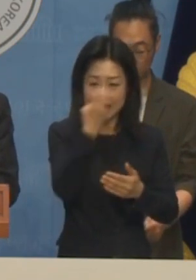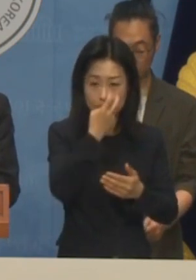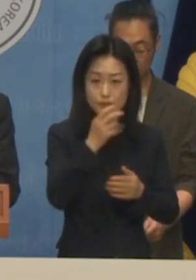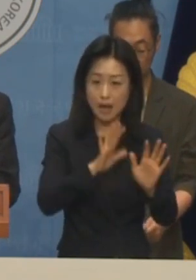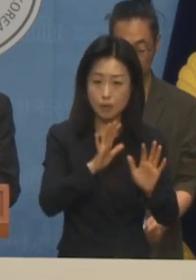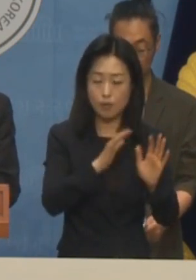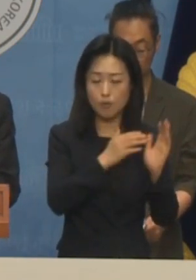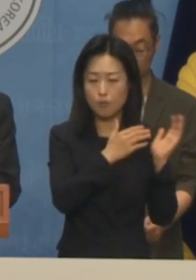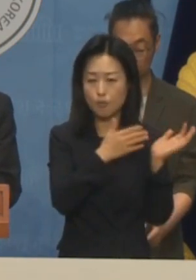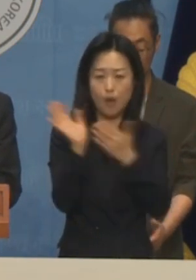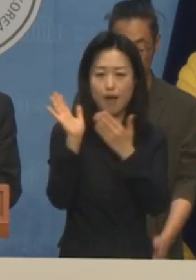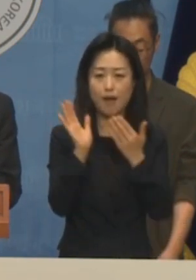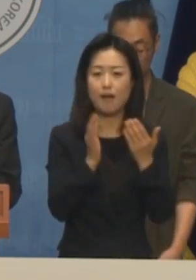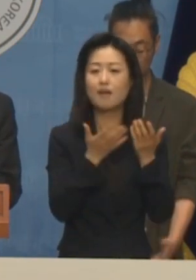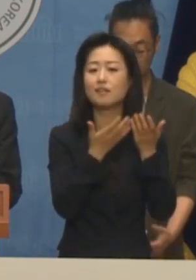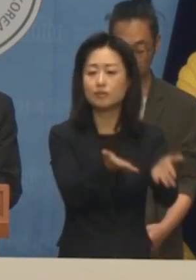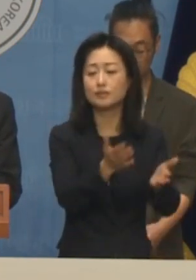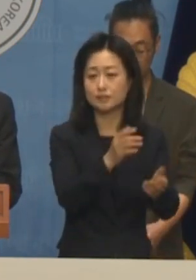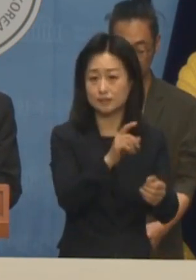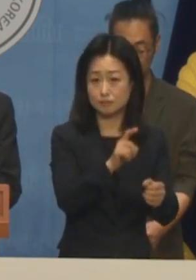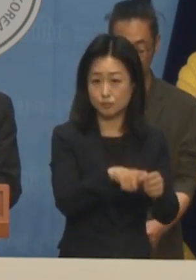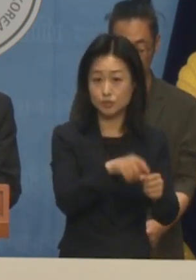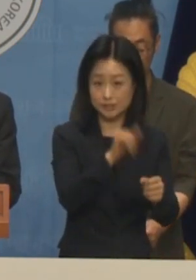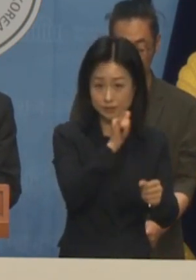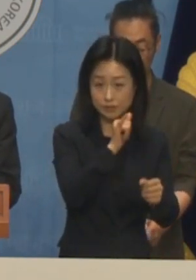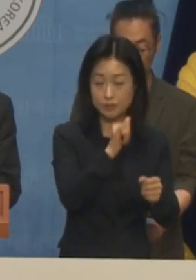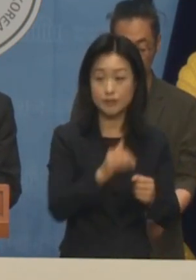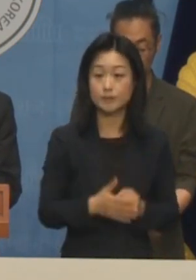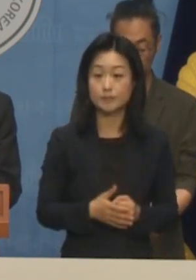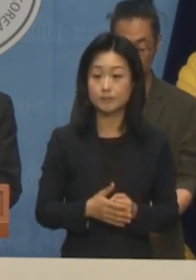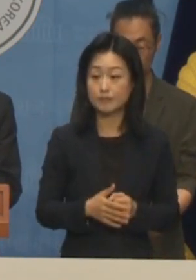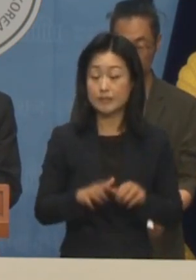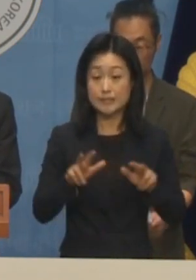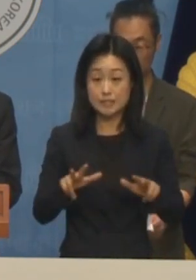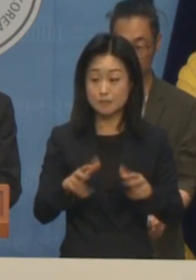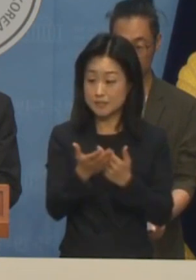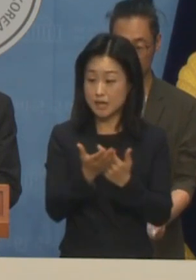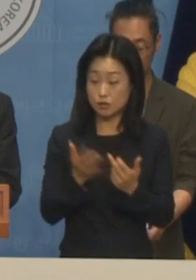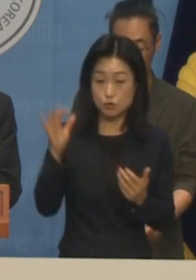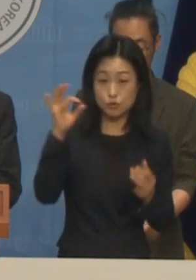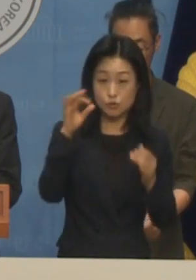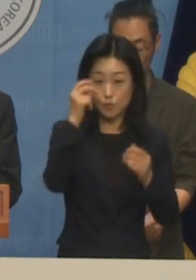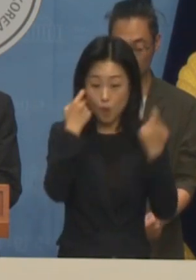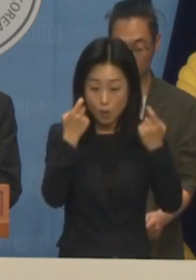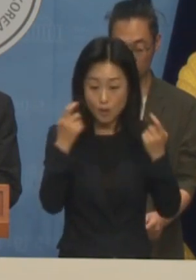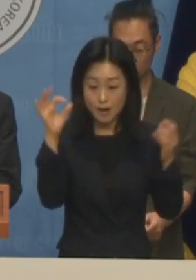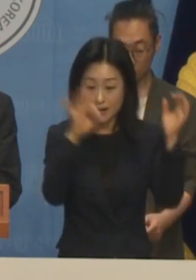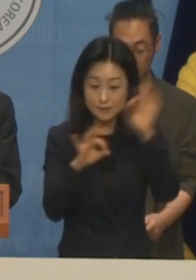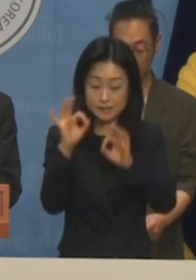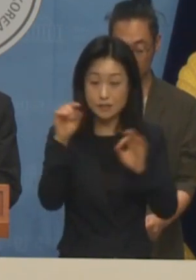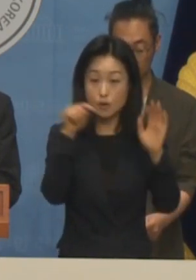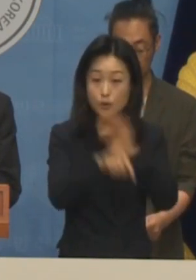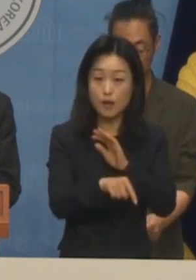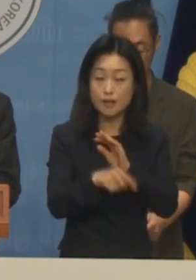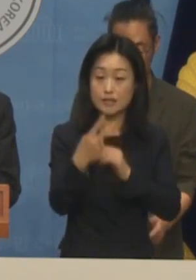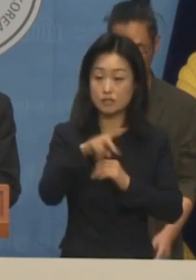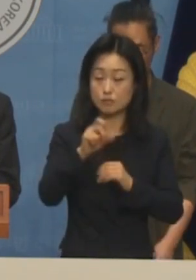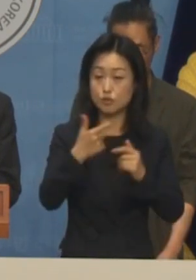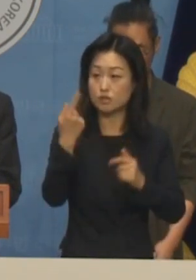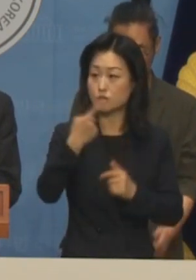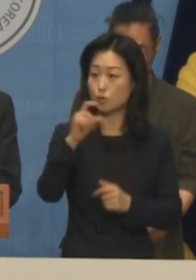첫째, 제주 지역 항공 수요는 10년 가까이 늘지 않고 있다. 제주를 찾은 관광객은 2016년 1,580만